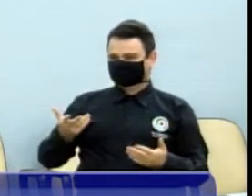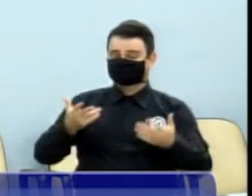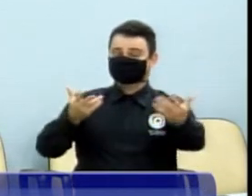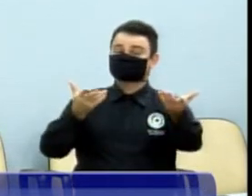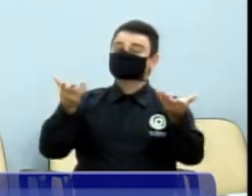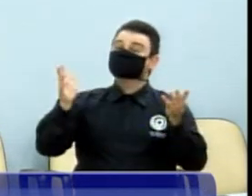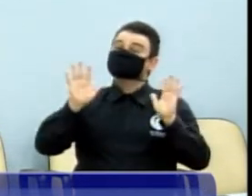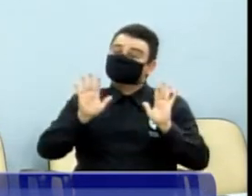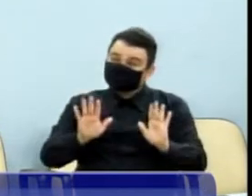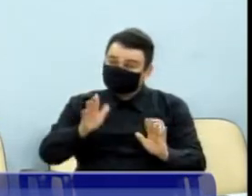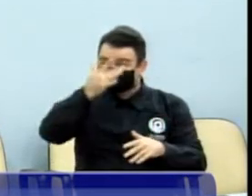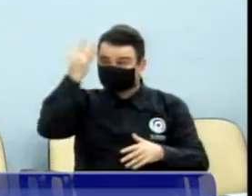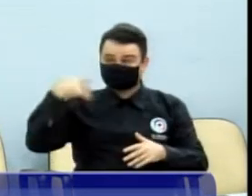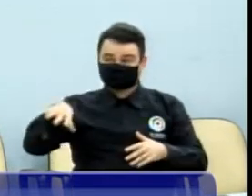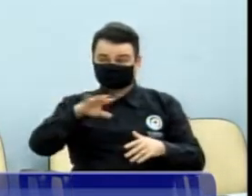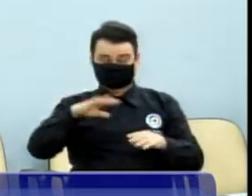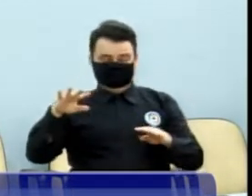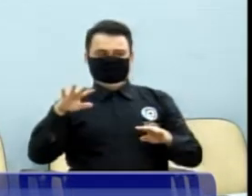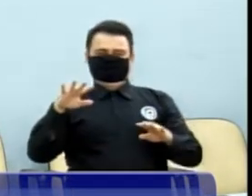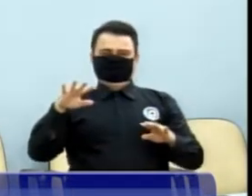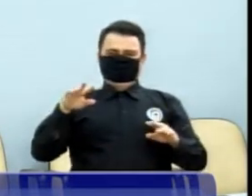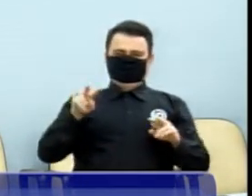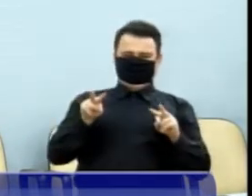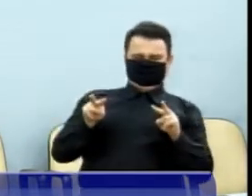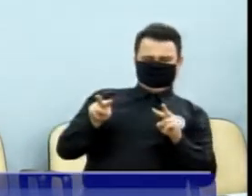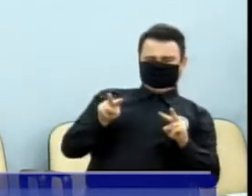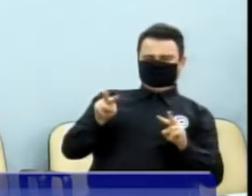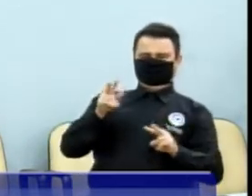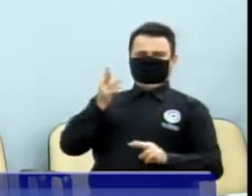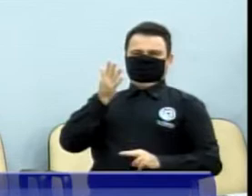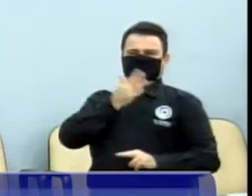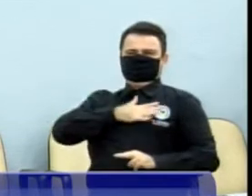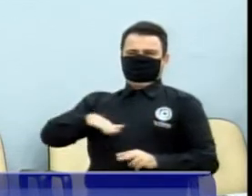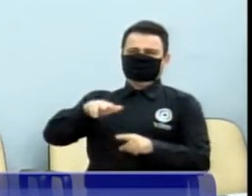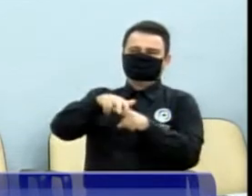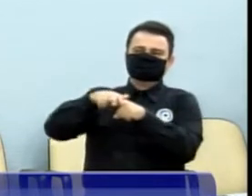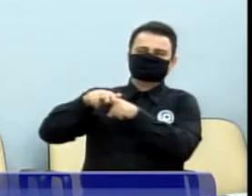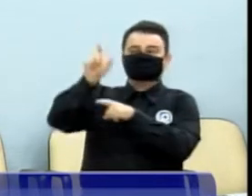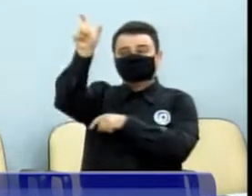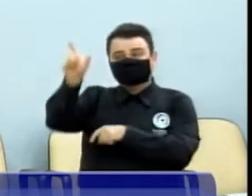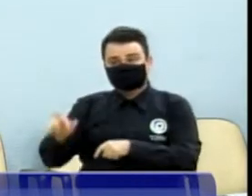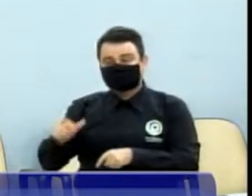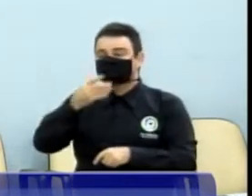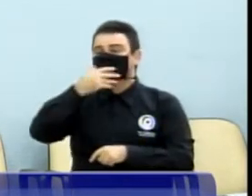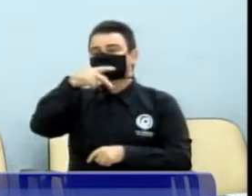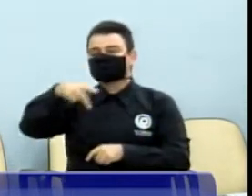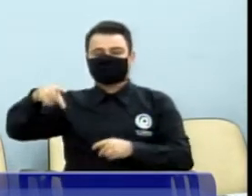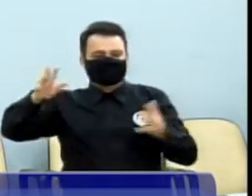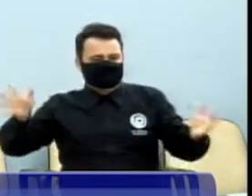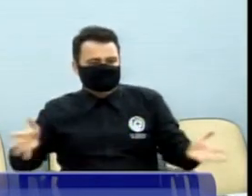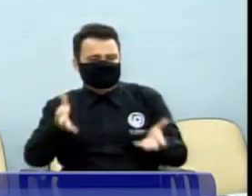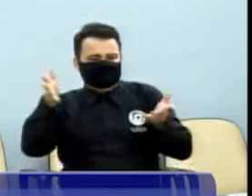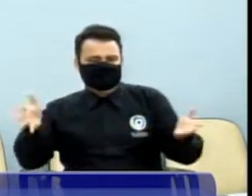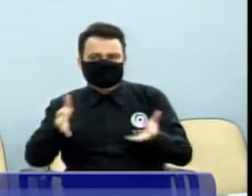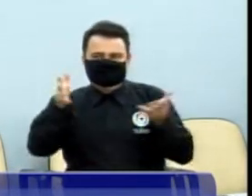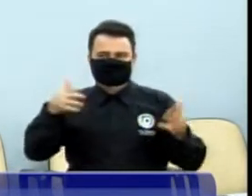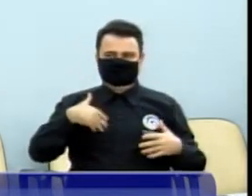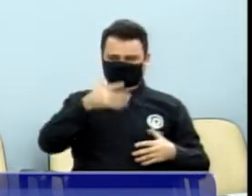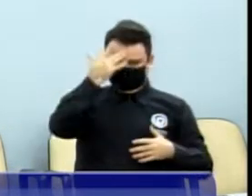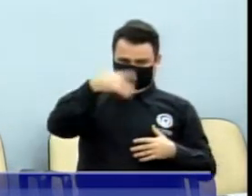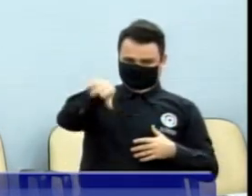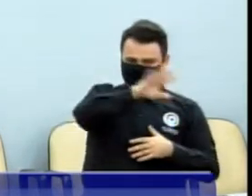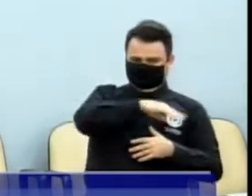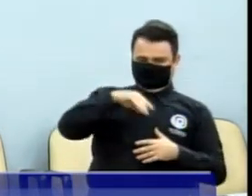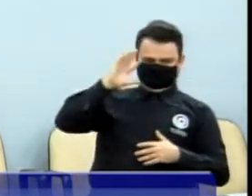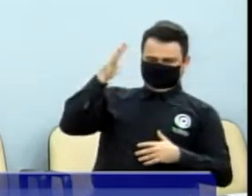porque eu tô atual presidente incentivo esse tipo de cola eu mesmo já conheci esses